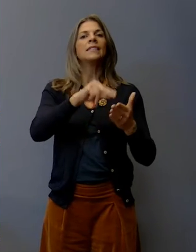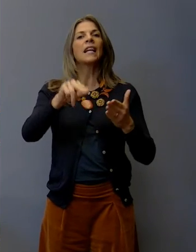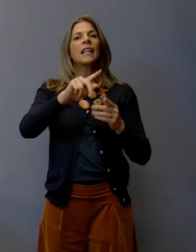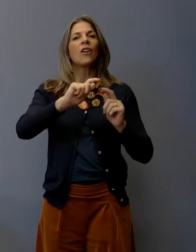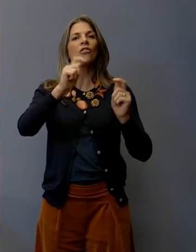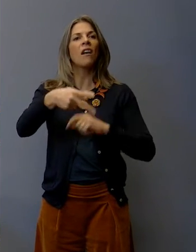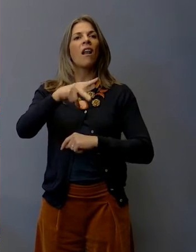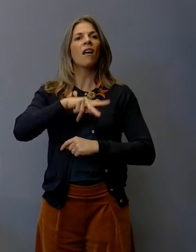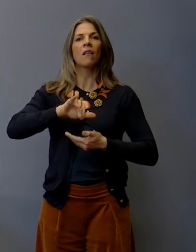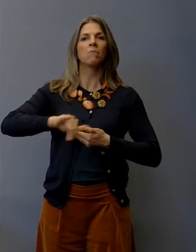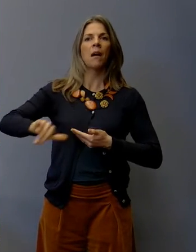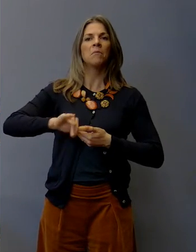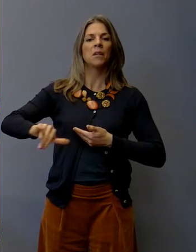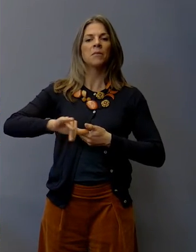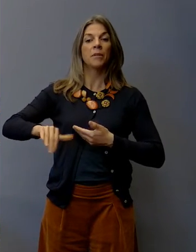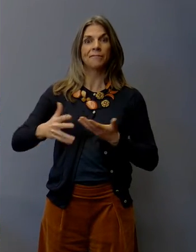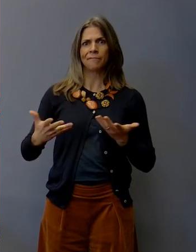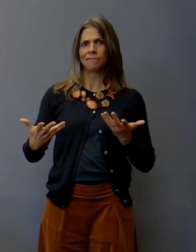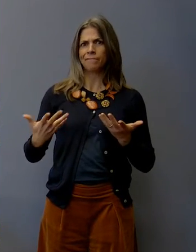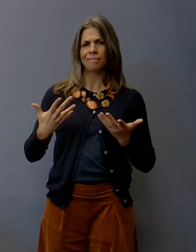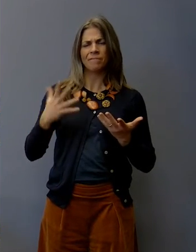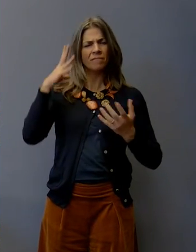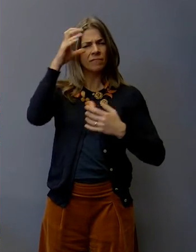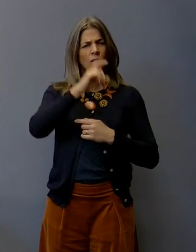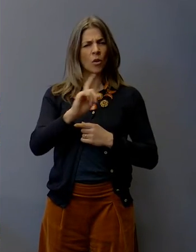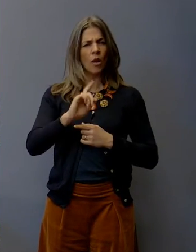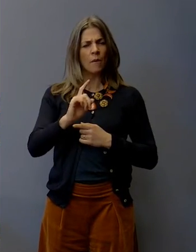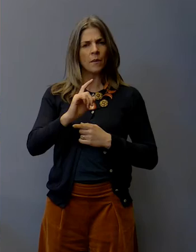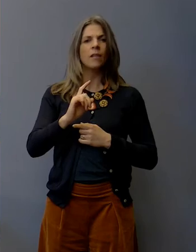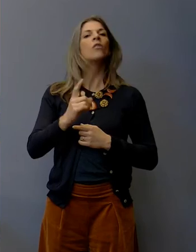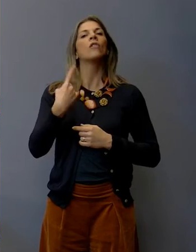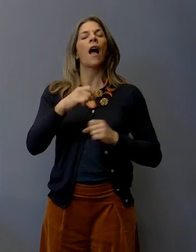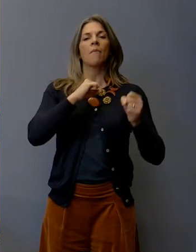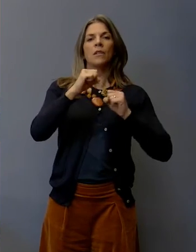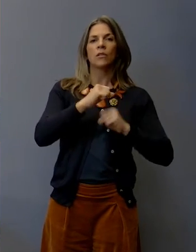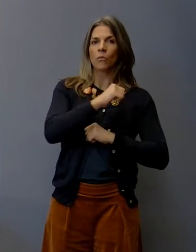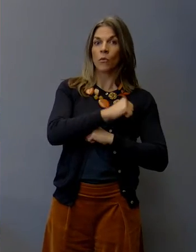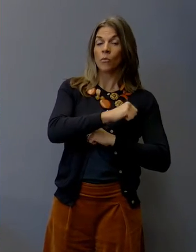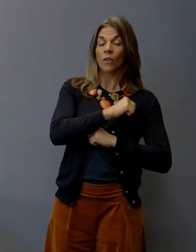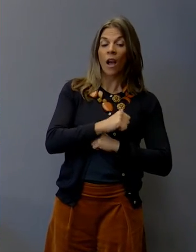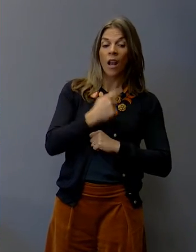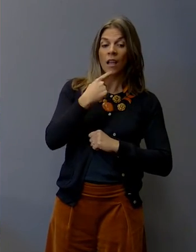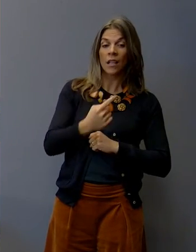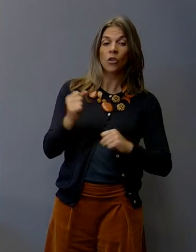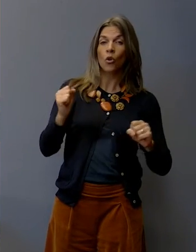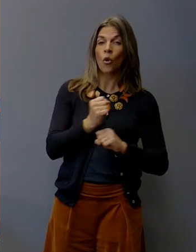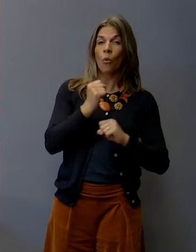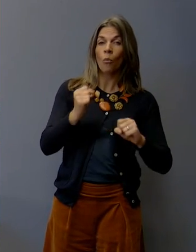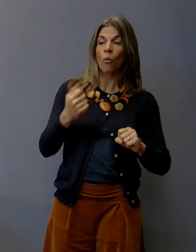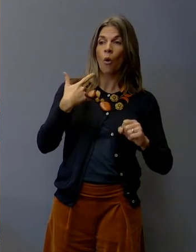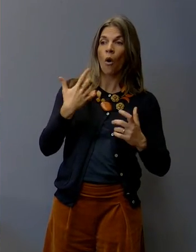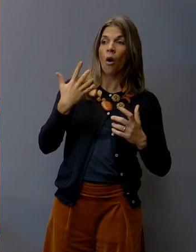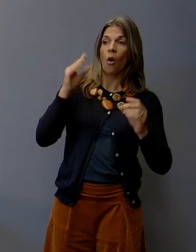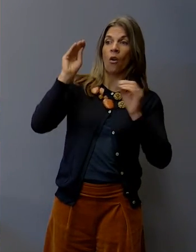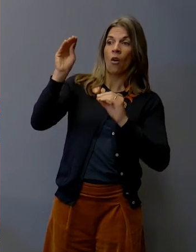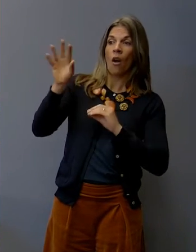ancora volta incomprensibile quando si ritiene che l'amministrazione comunale non si possa impegnare nei confronti della regione affinché alcuni